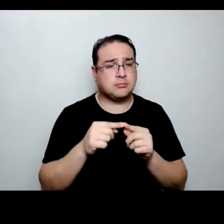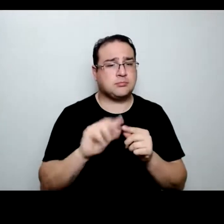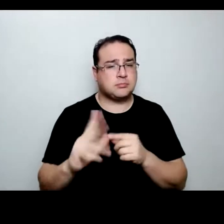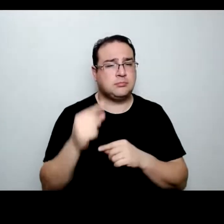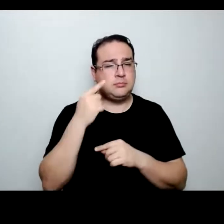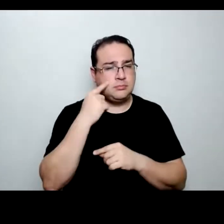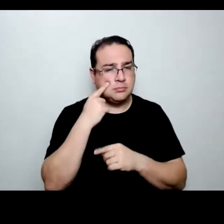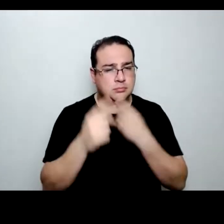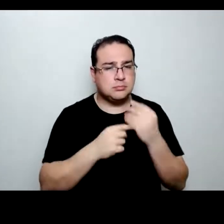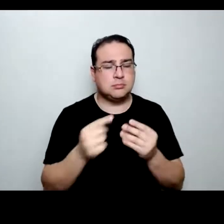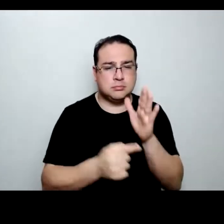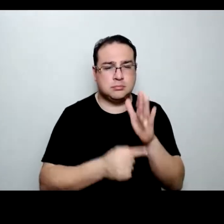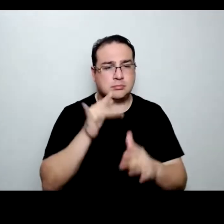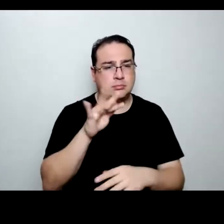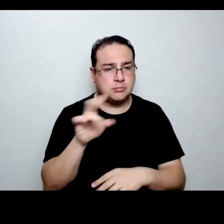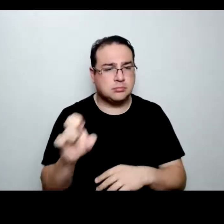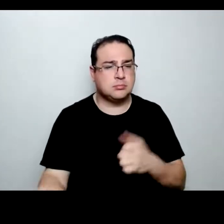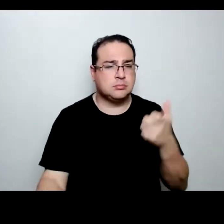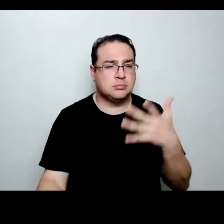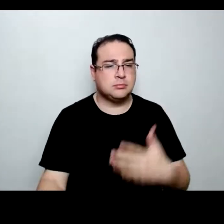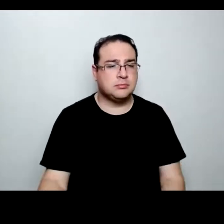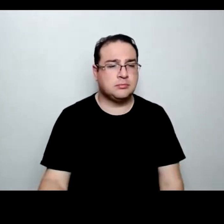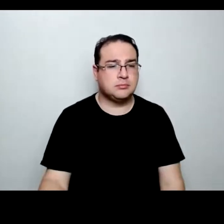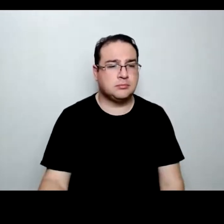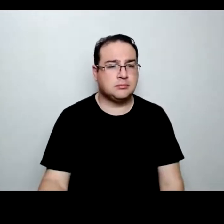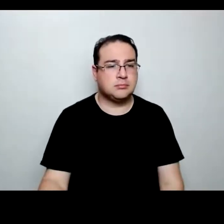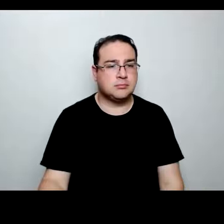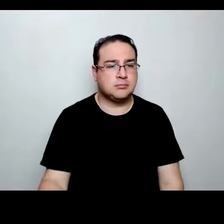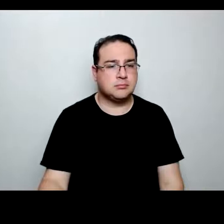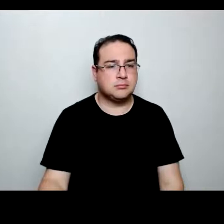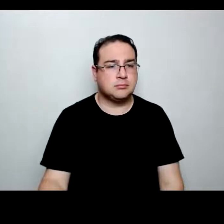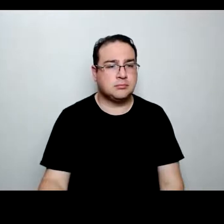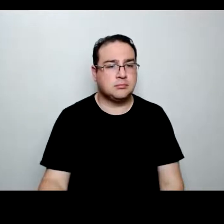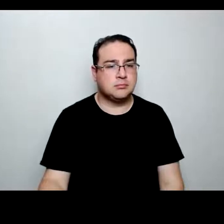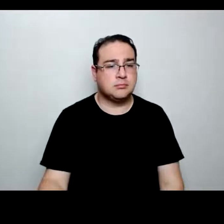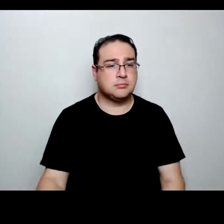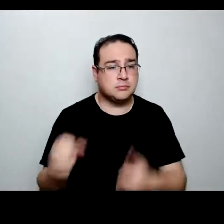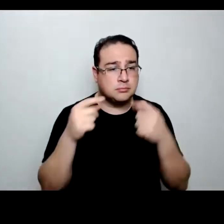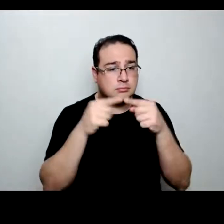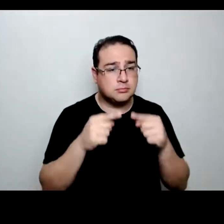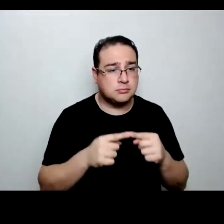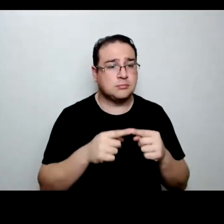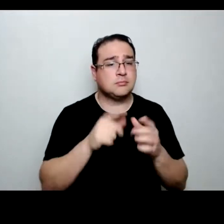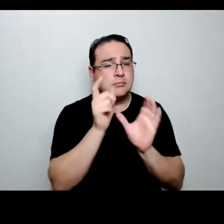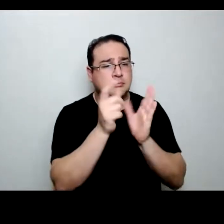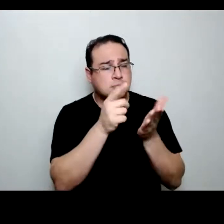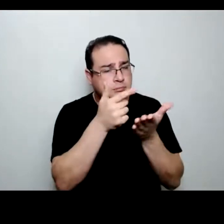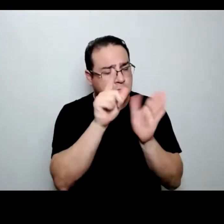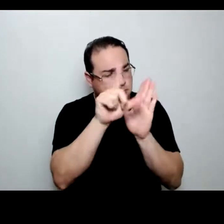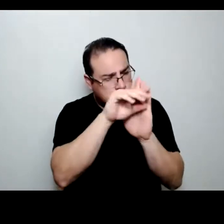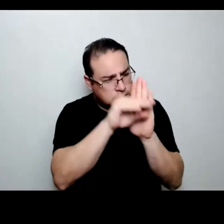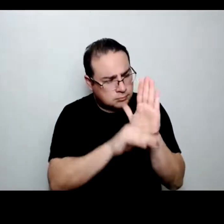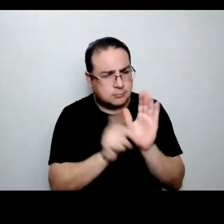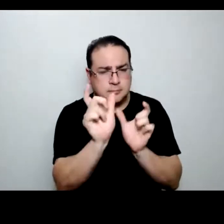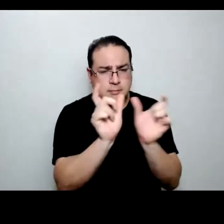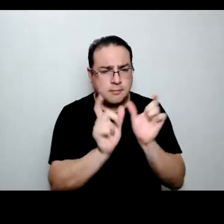esses são a primeira fonte de um dicionário. São as anotações esparsas, as listas de palavras, as frases